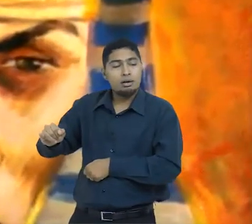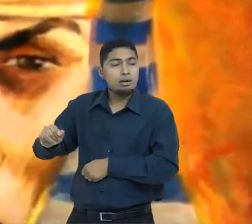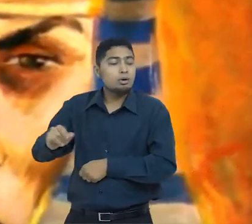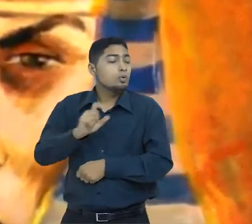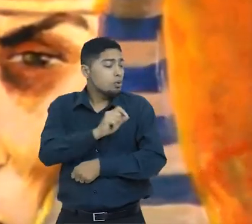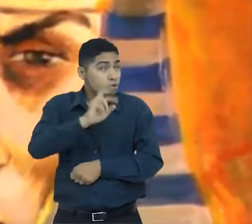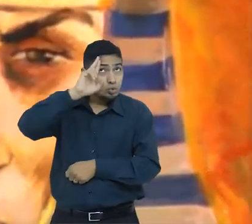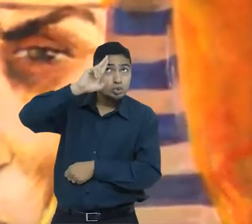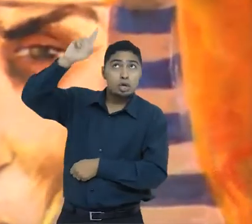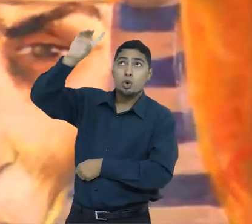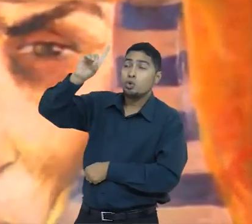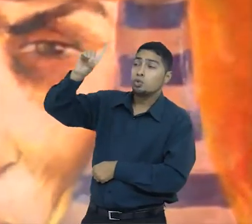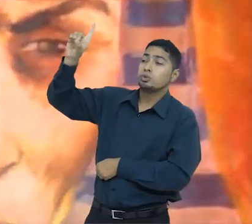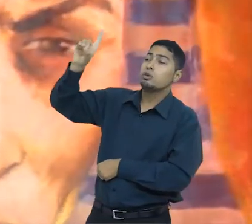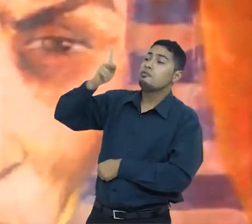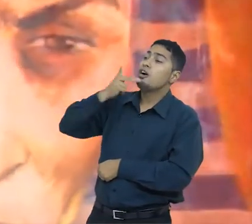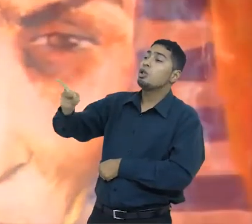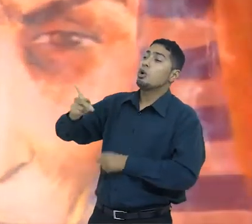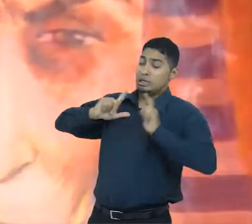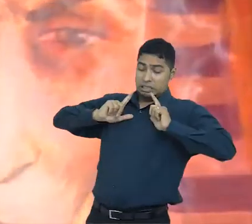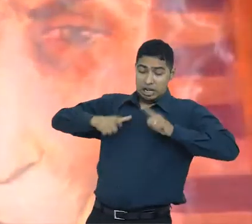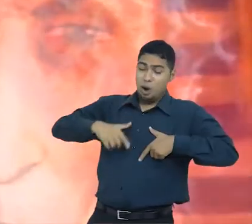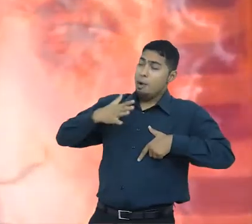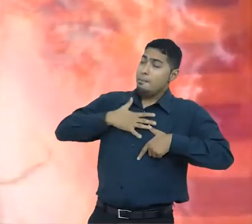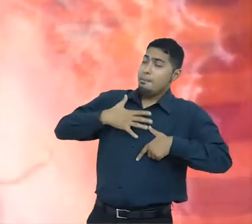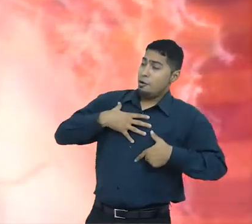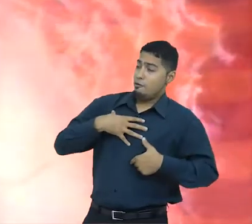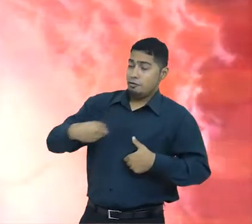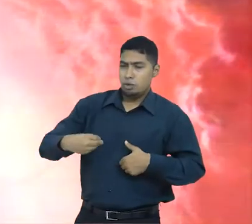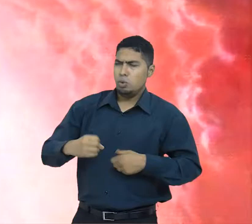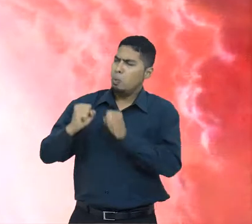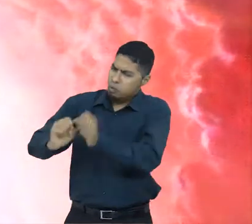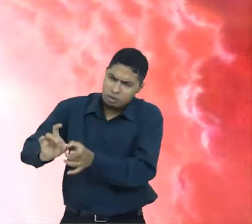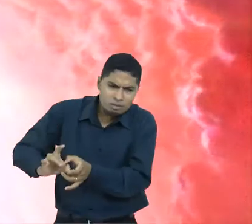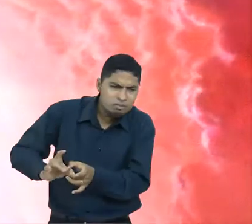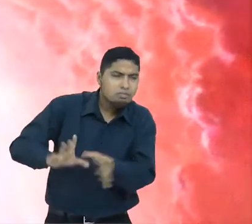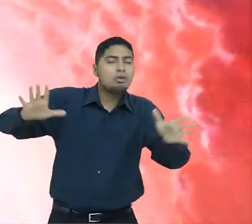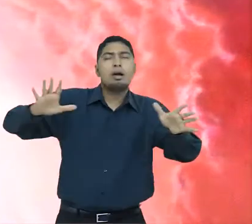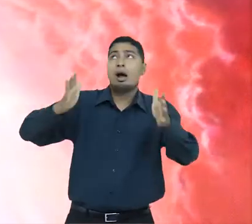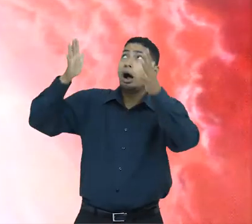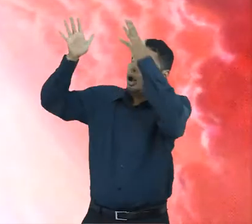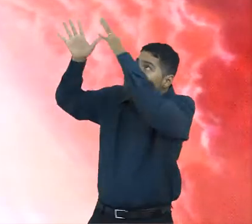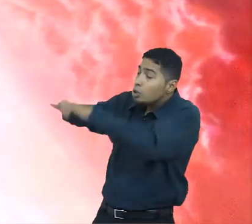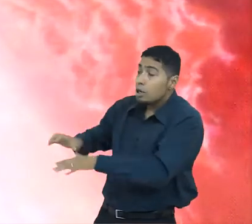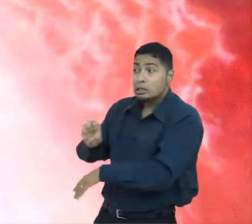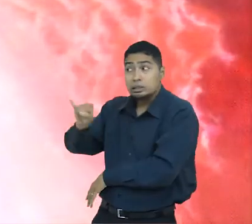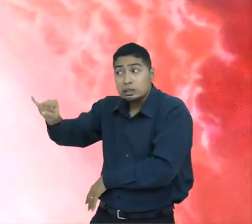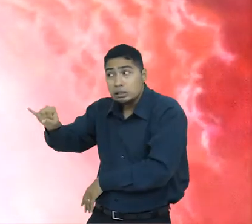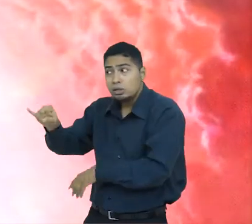dizer a faraó: O Senhor disse: Israel é meu filho, meu primogênito. Deixe meu filho ir me adorar.